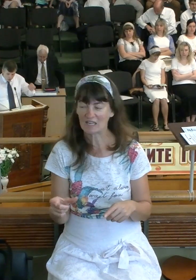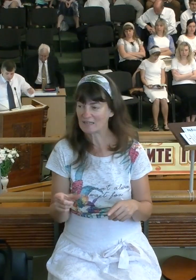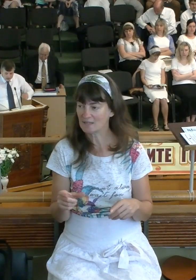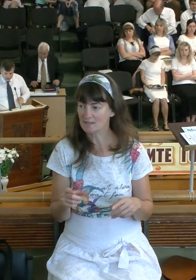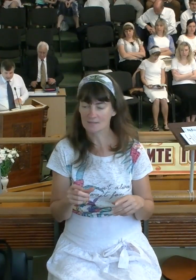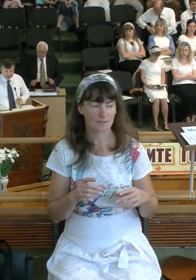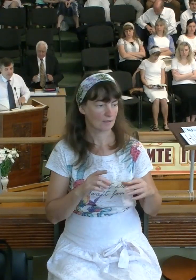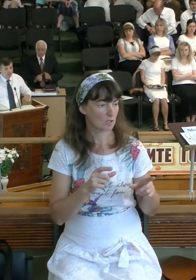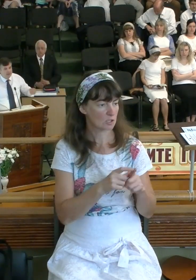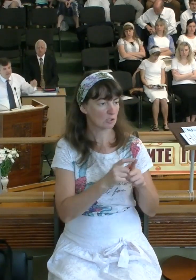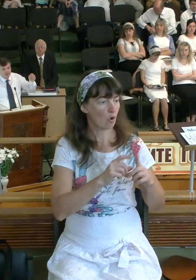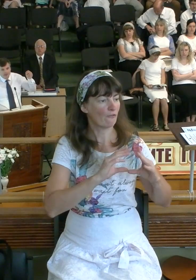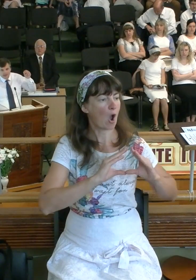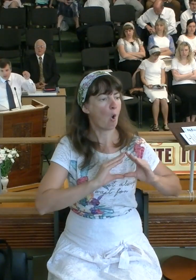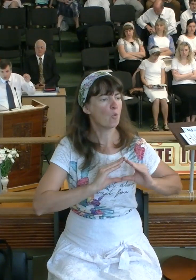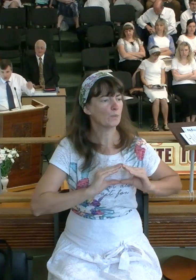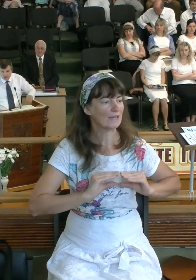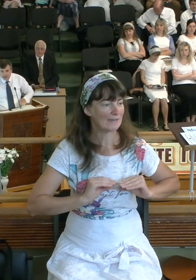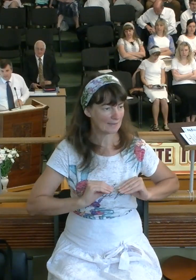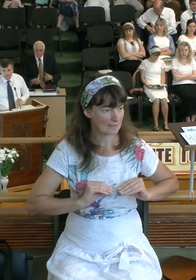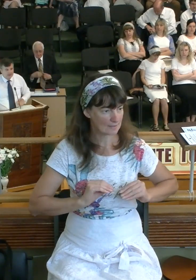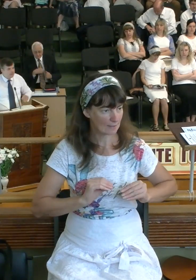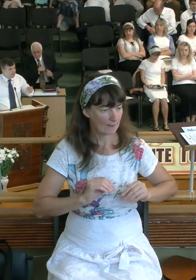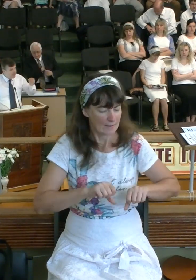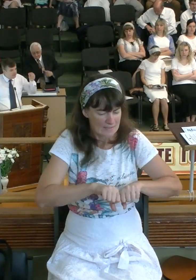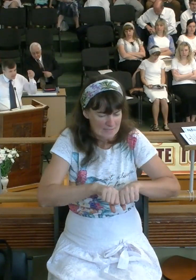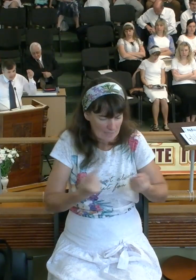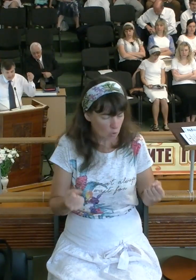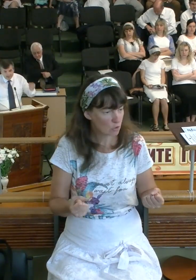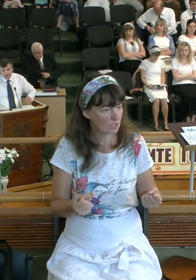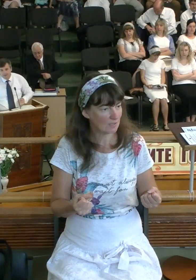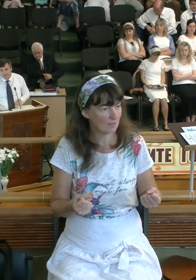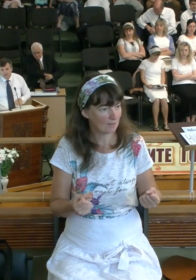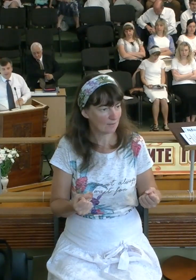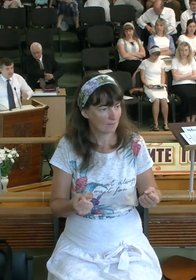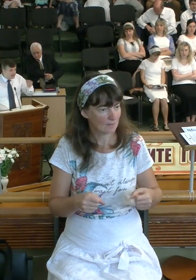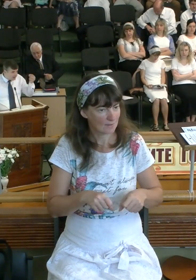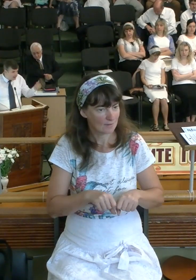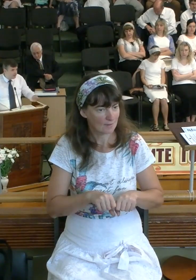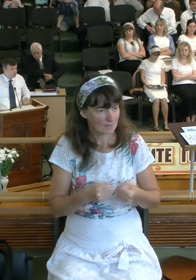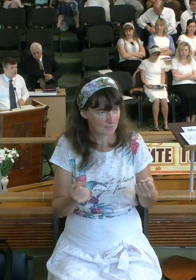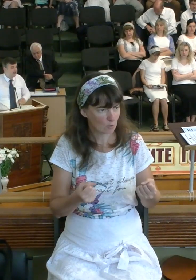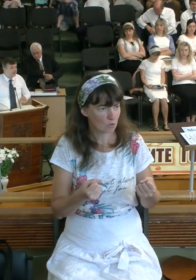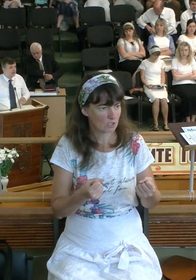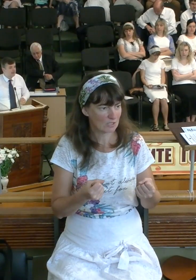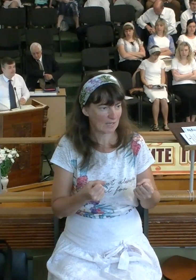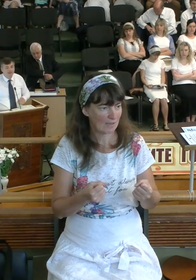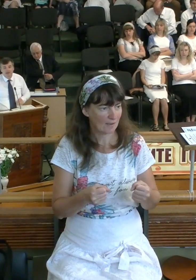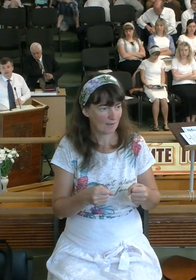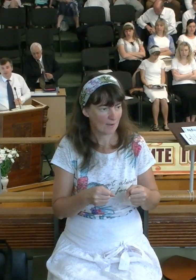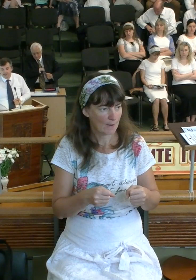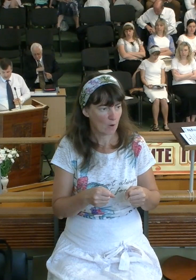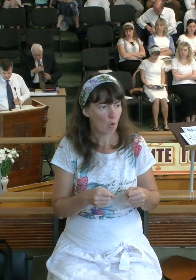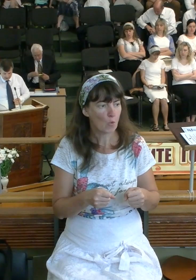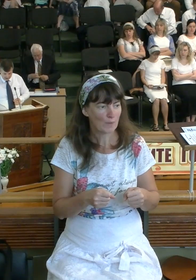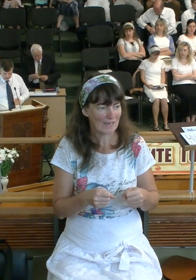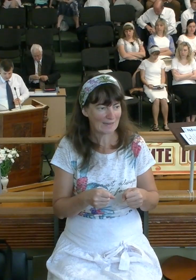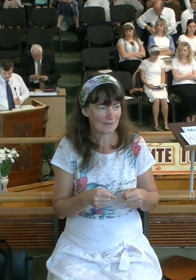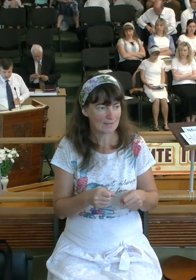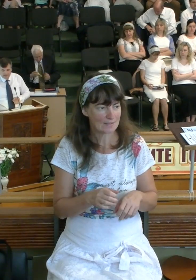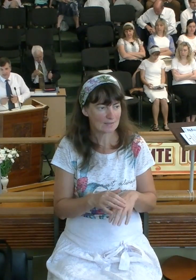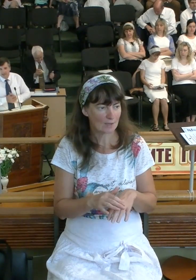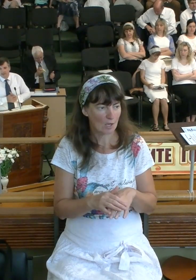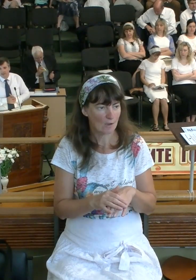вот слово «умилились» — были сокрушены, были пронзены, рыдали, можно сказать, о своих